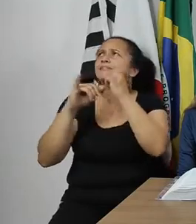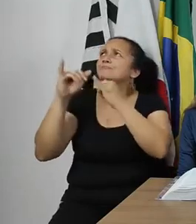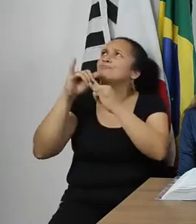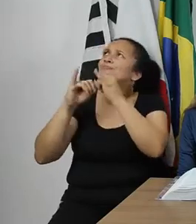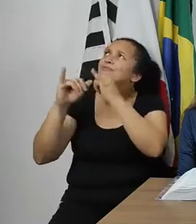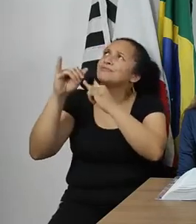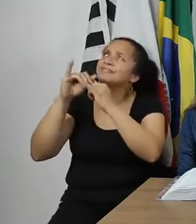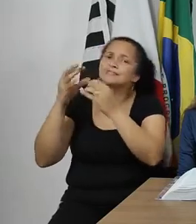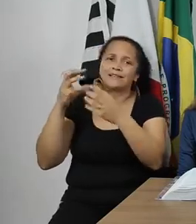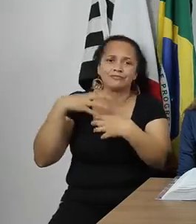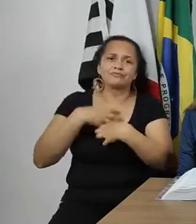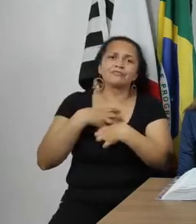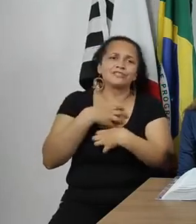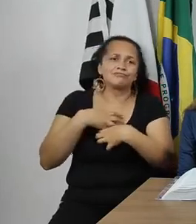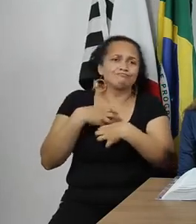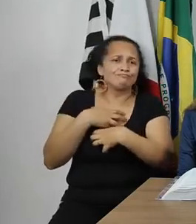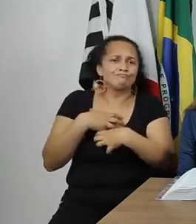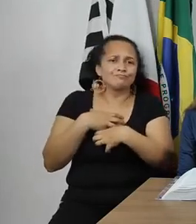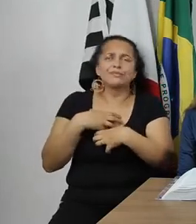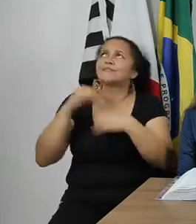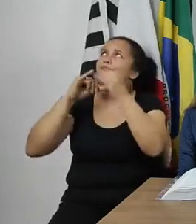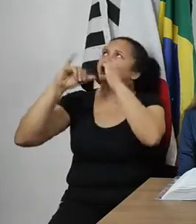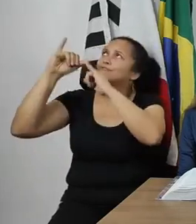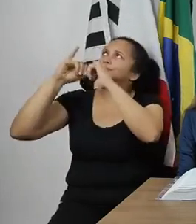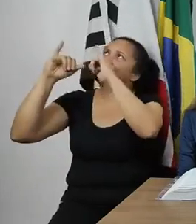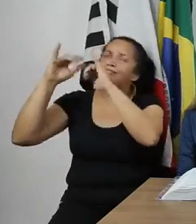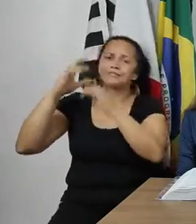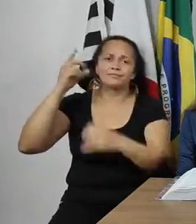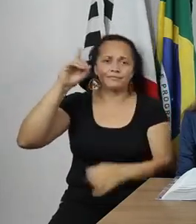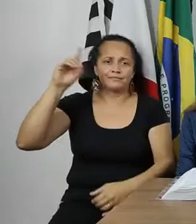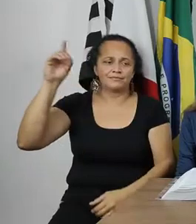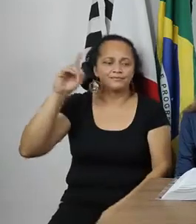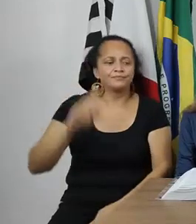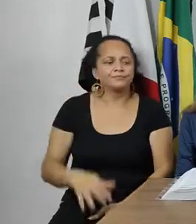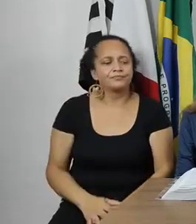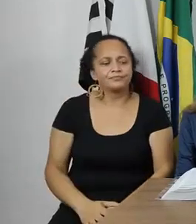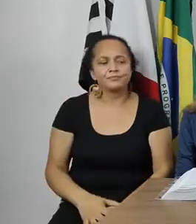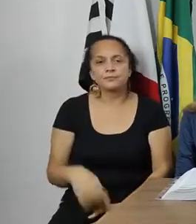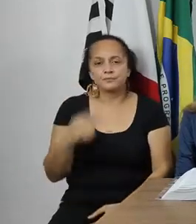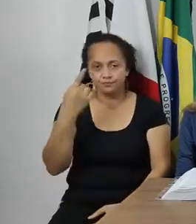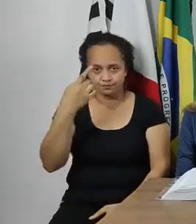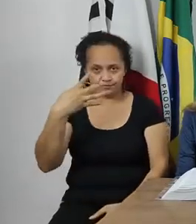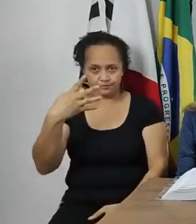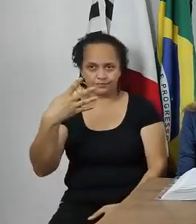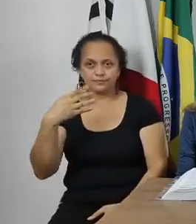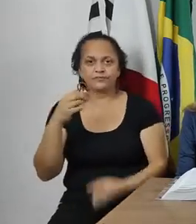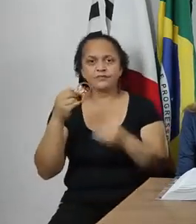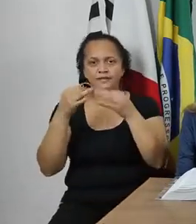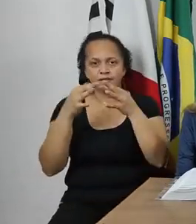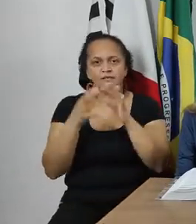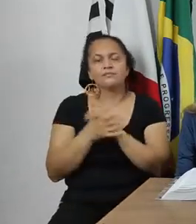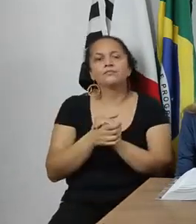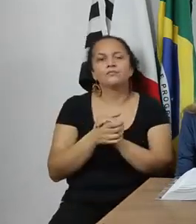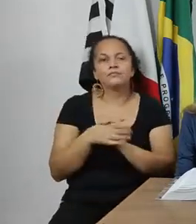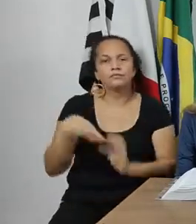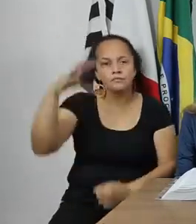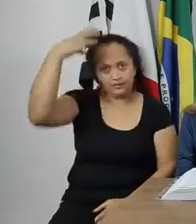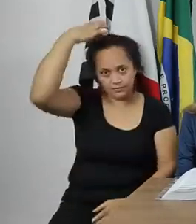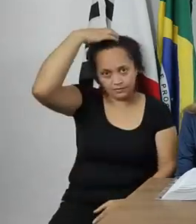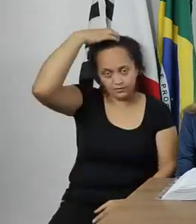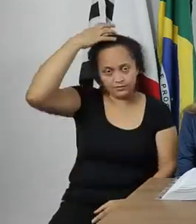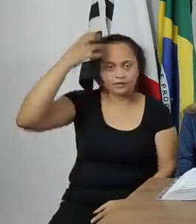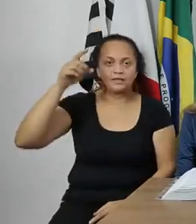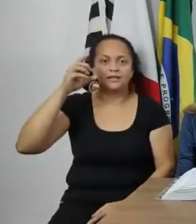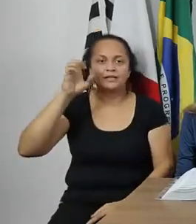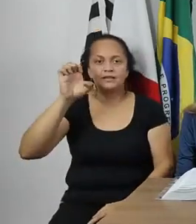E Ezequias fez isso. Isso está no versículo 14, onde diz: o rei Ezequias recebeu a carta das mãos